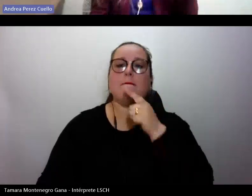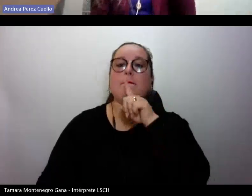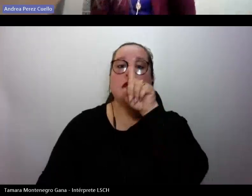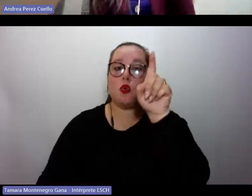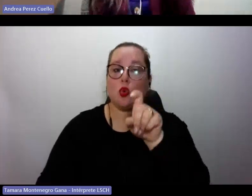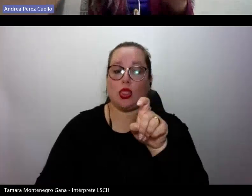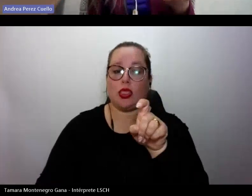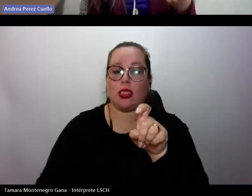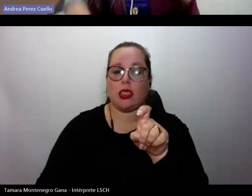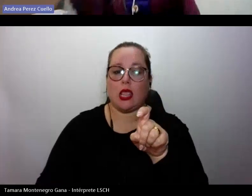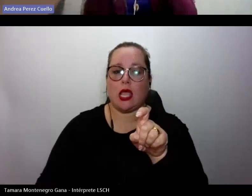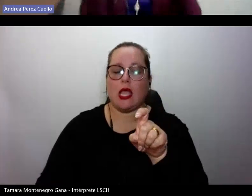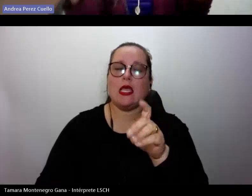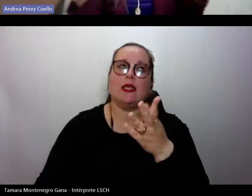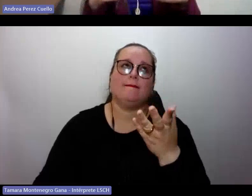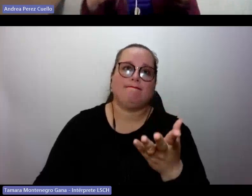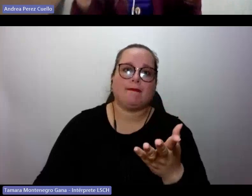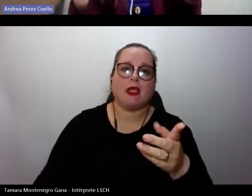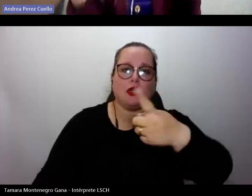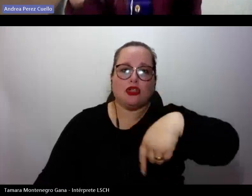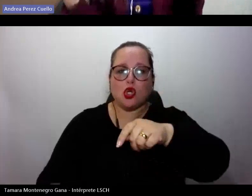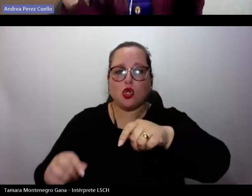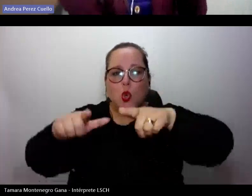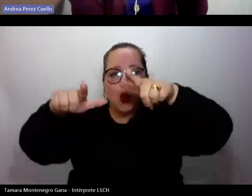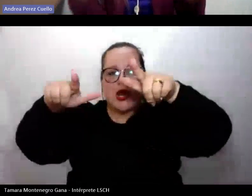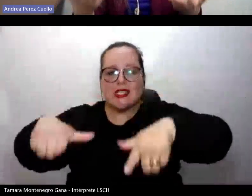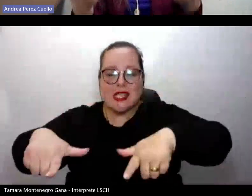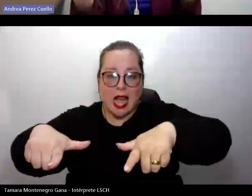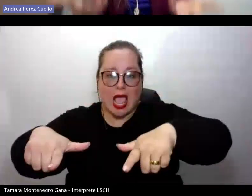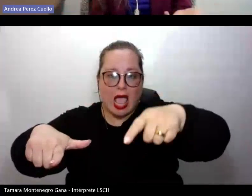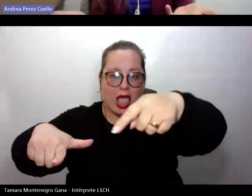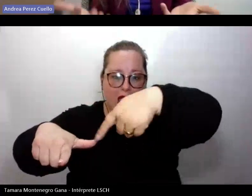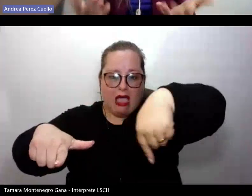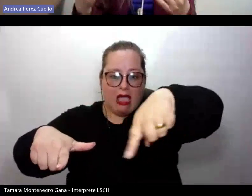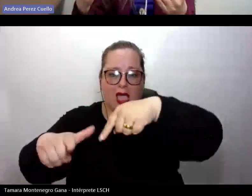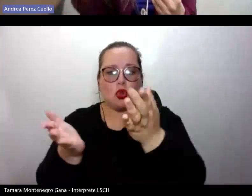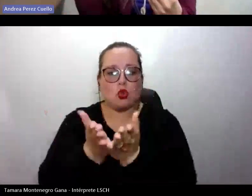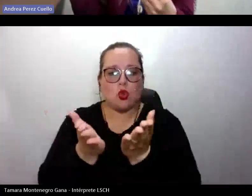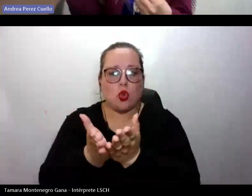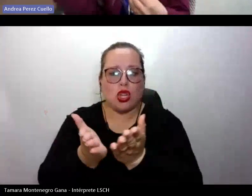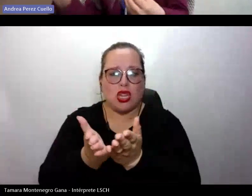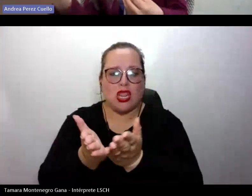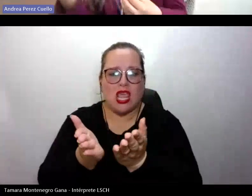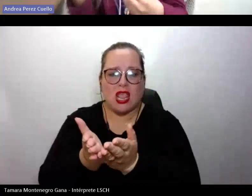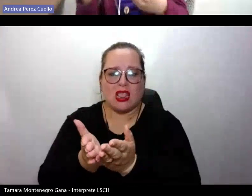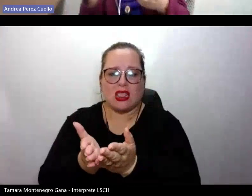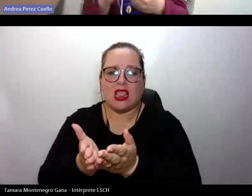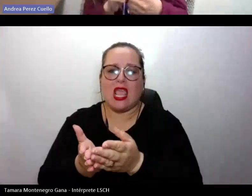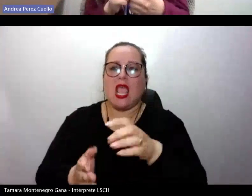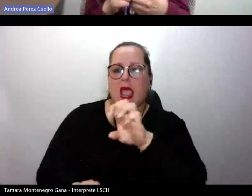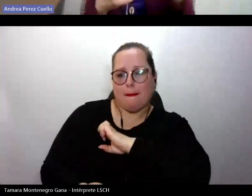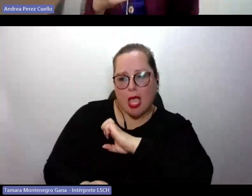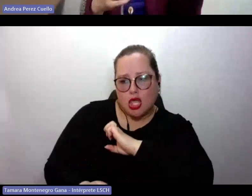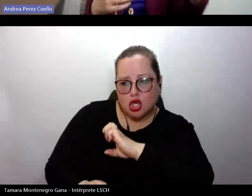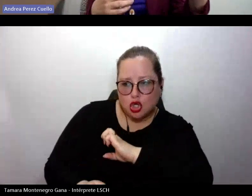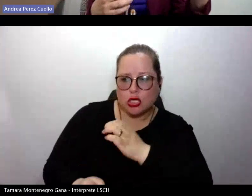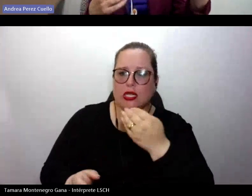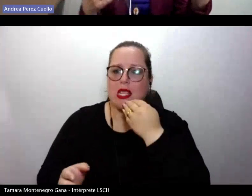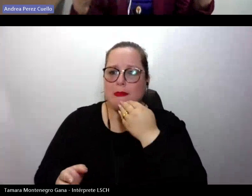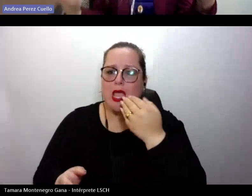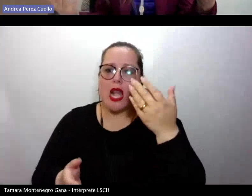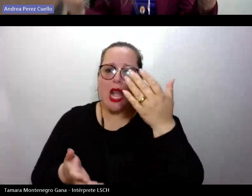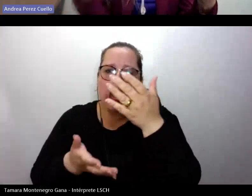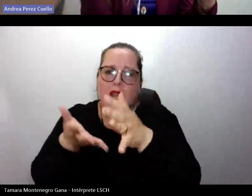Preguntan, ¿es conveniente una sala en que se exponga a los estudiantes tanto al español como a la lengua